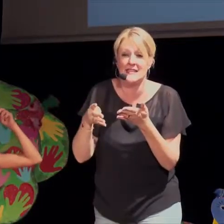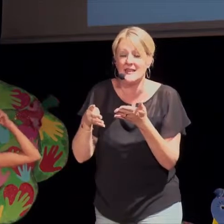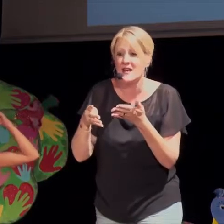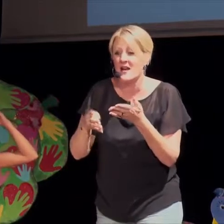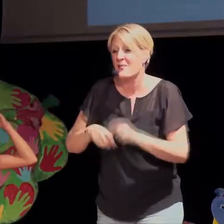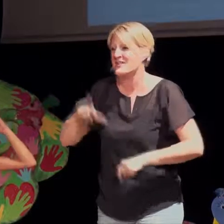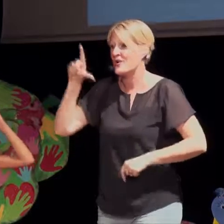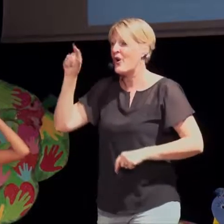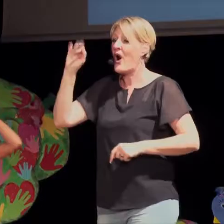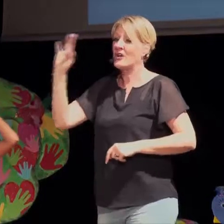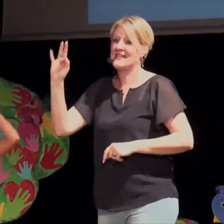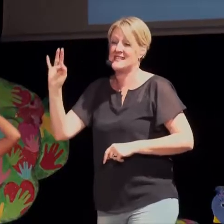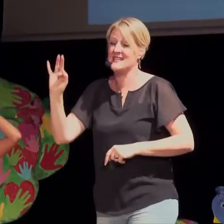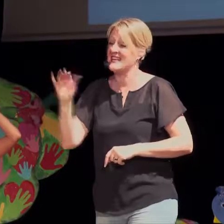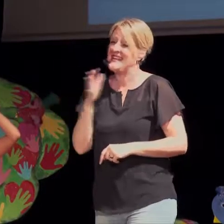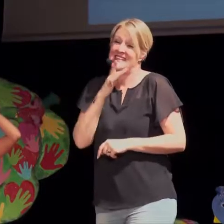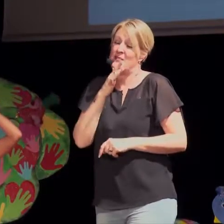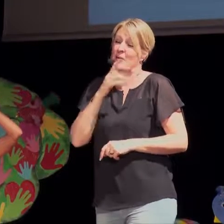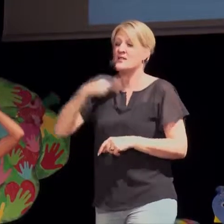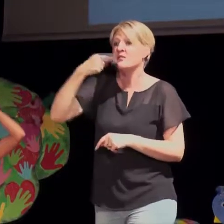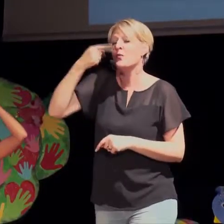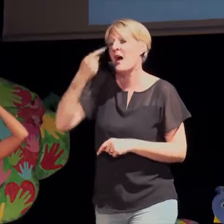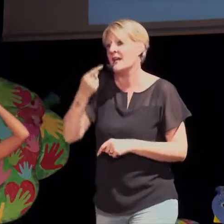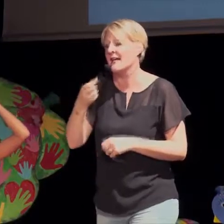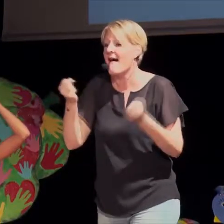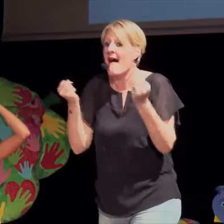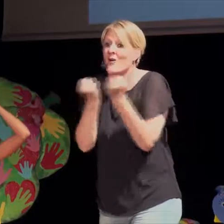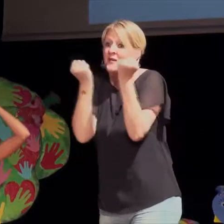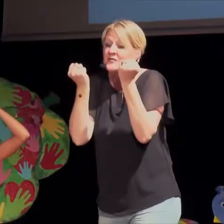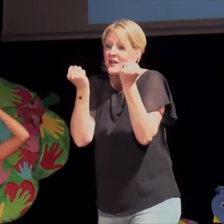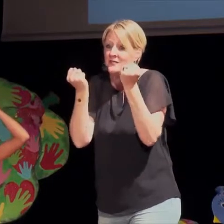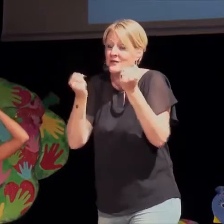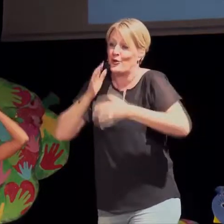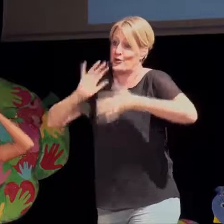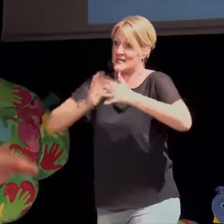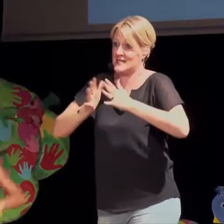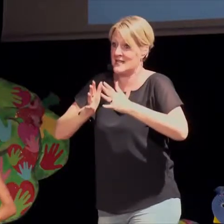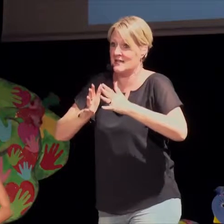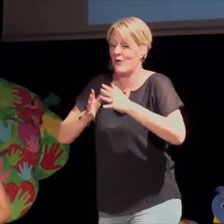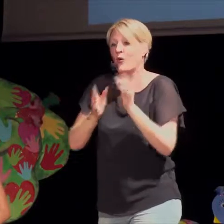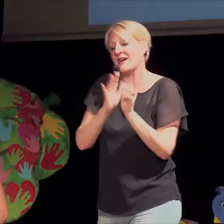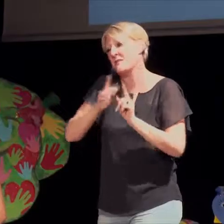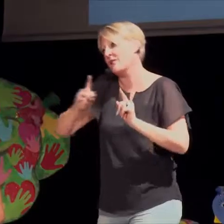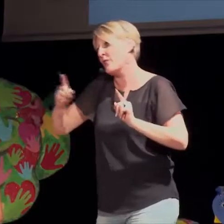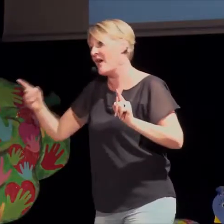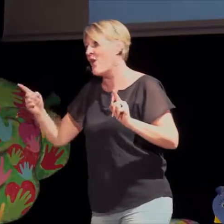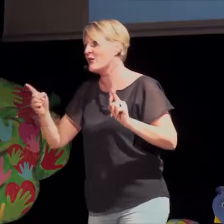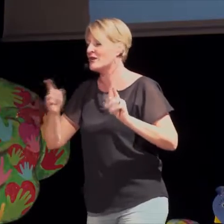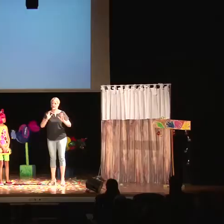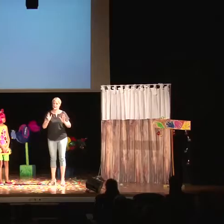signé, parce que en langue des signes, c'est pas possible de parler en même temps que de signer. On ne respecte pas l'ordre de la langue